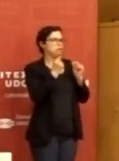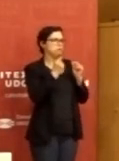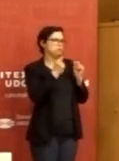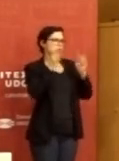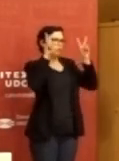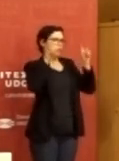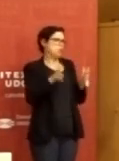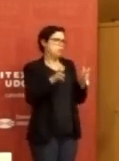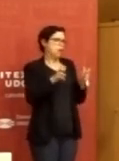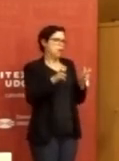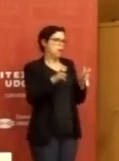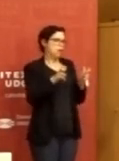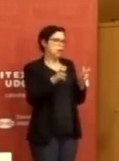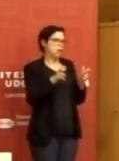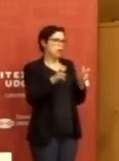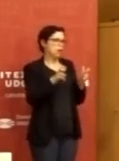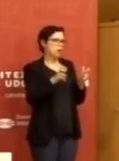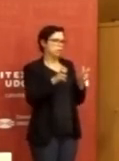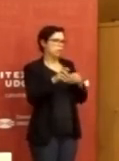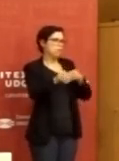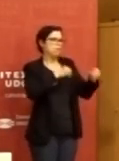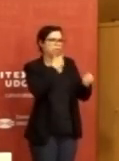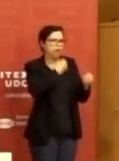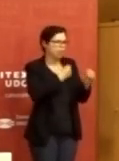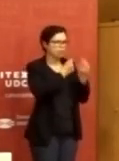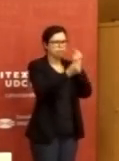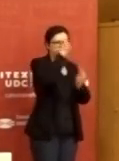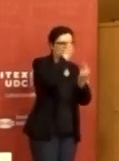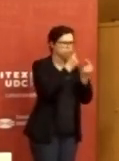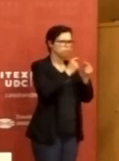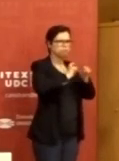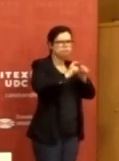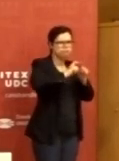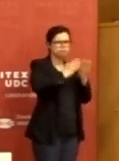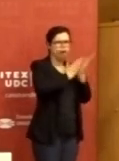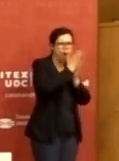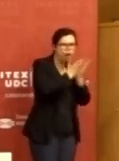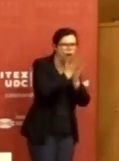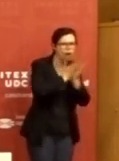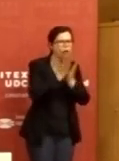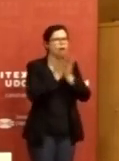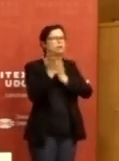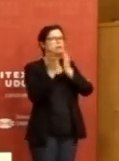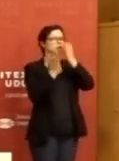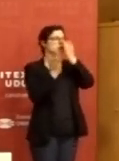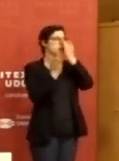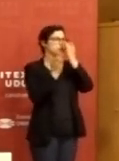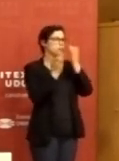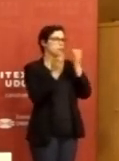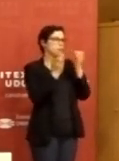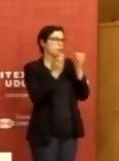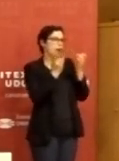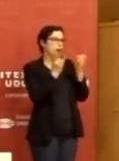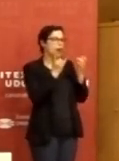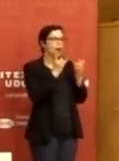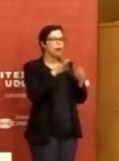bueno, ofrece toda una serie de matices desde el punto de vista de todo el ciclo de vida.